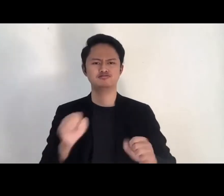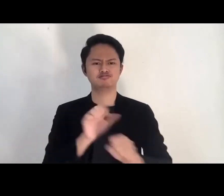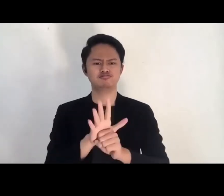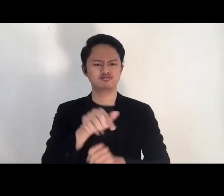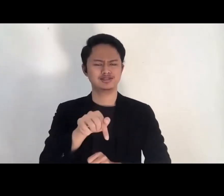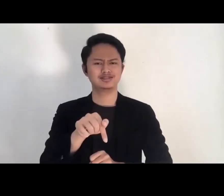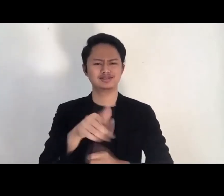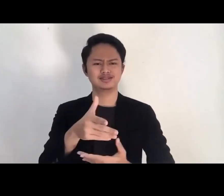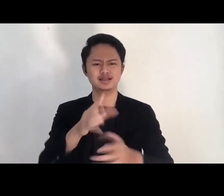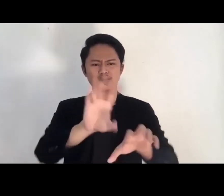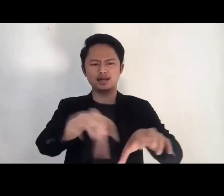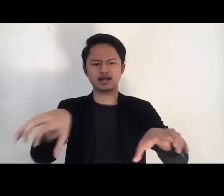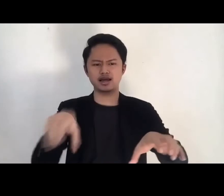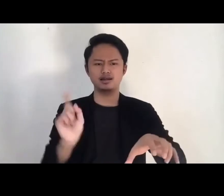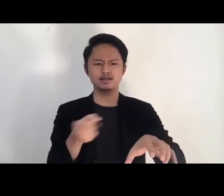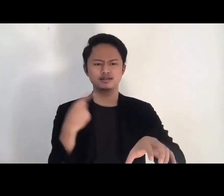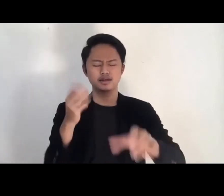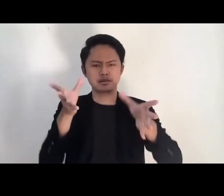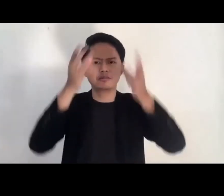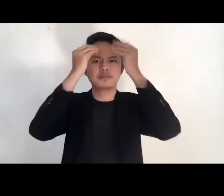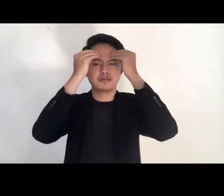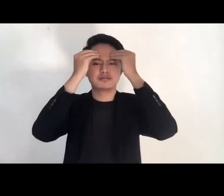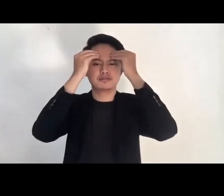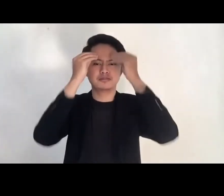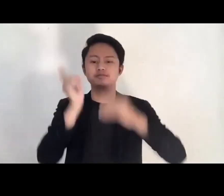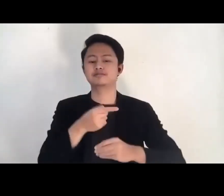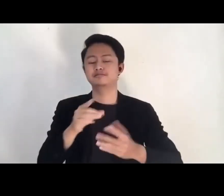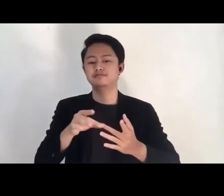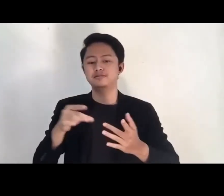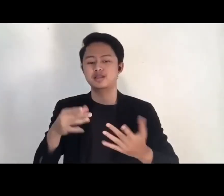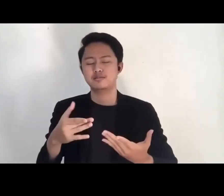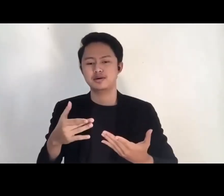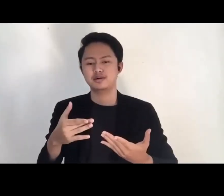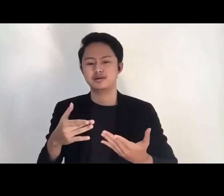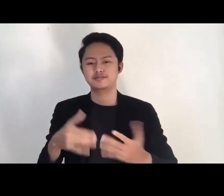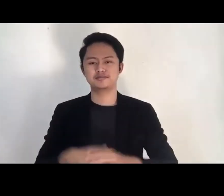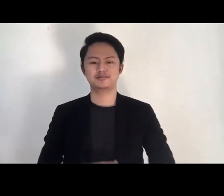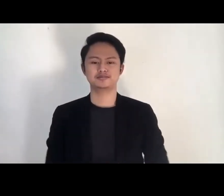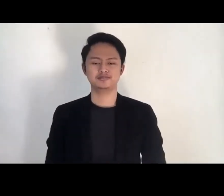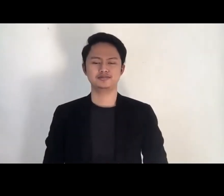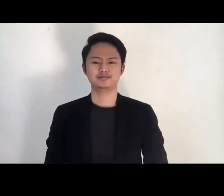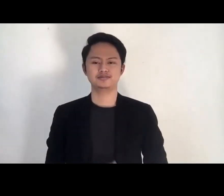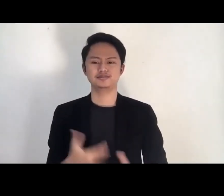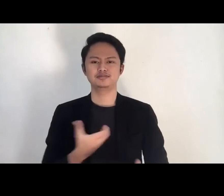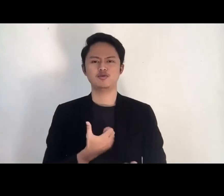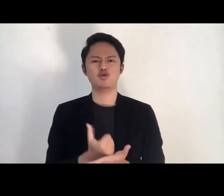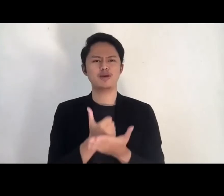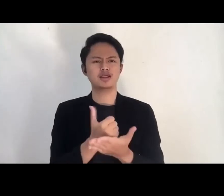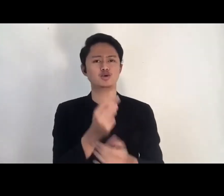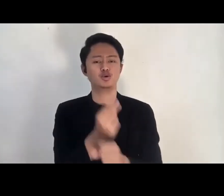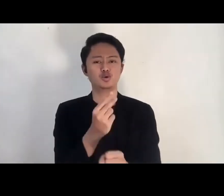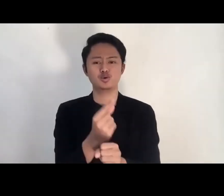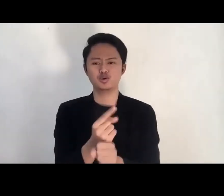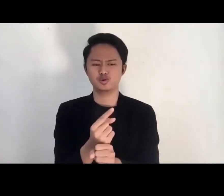kondisi daerah kami, akhirnya kami lebih memilih untuk membantu guru menyiapkan